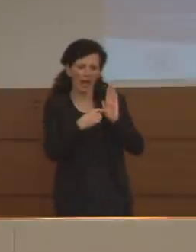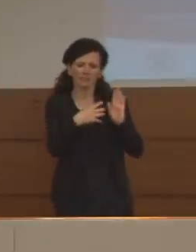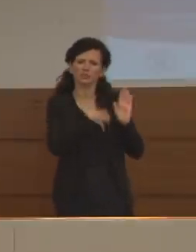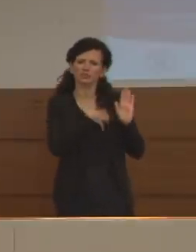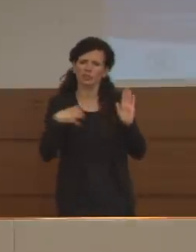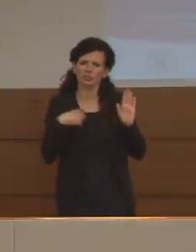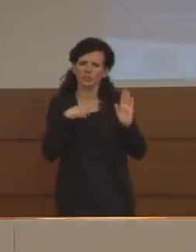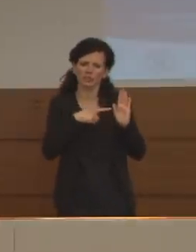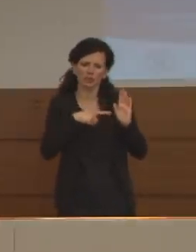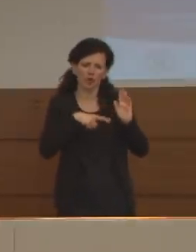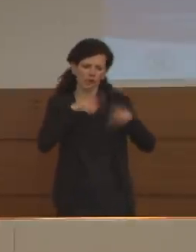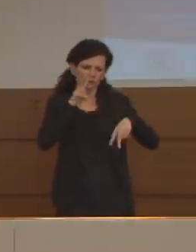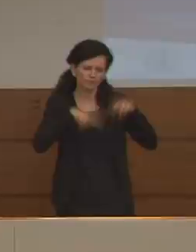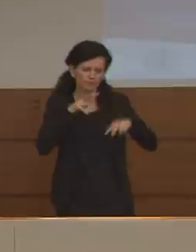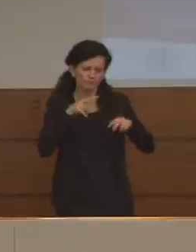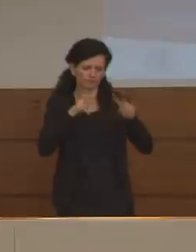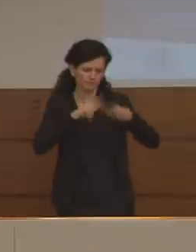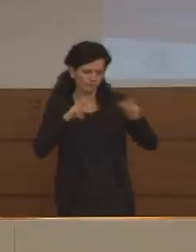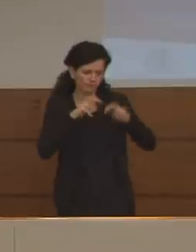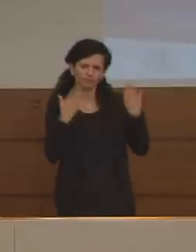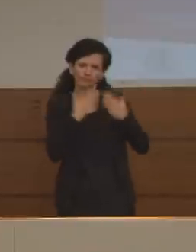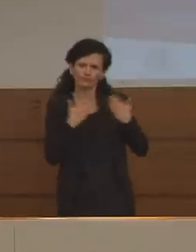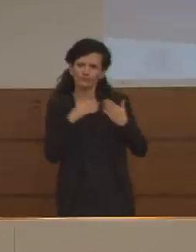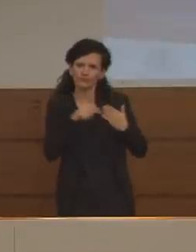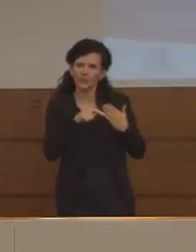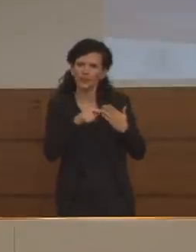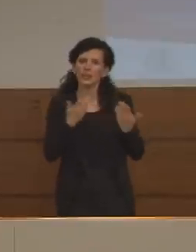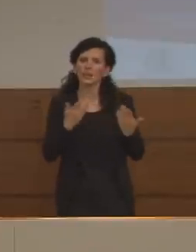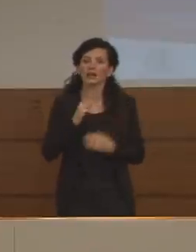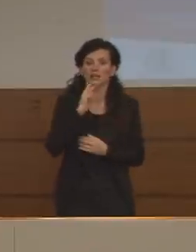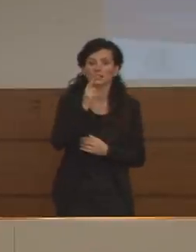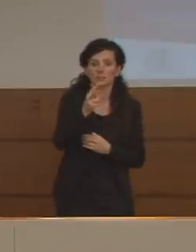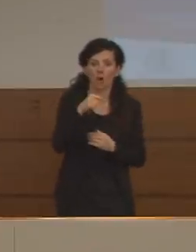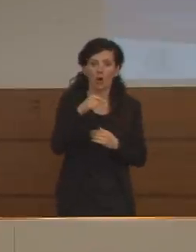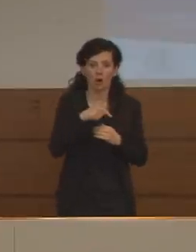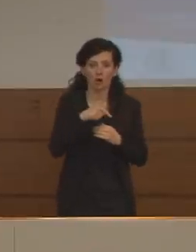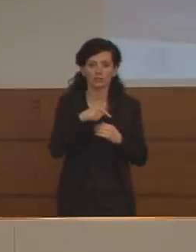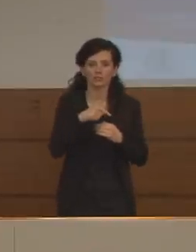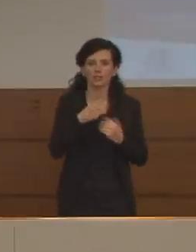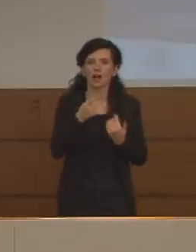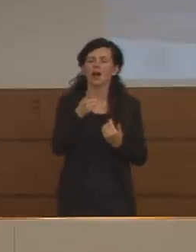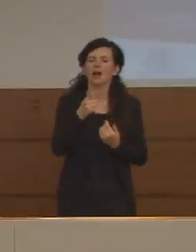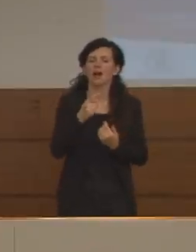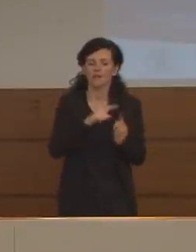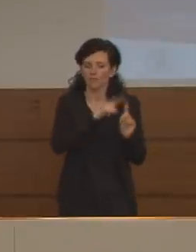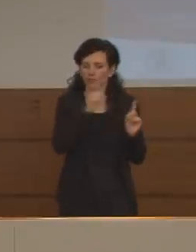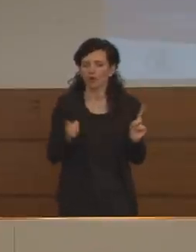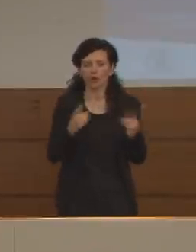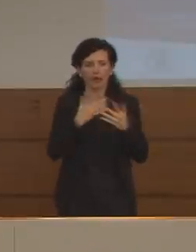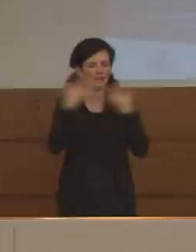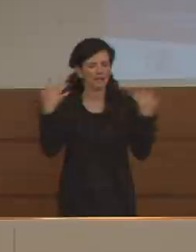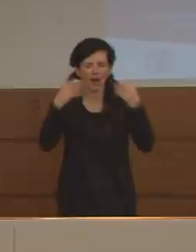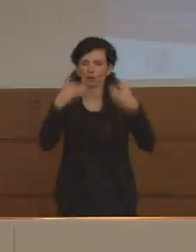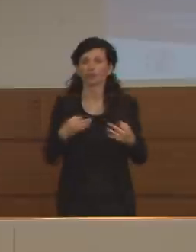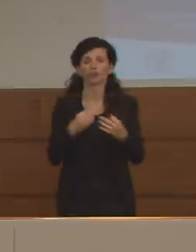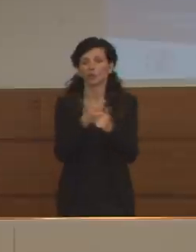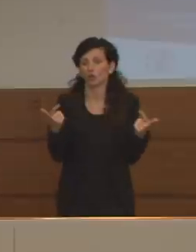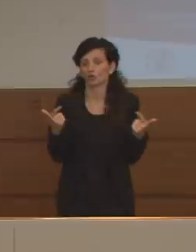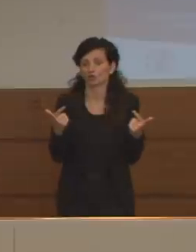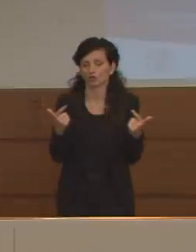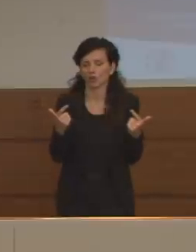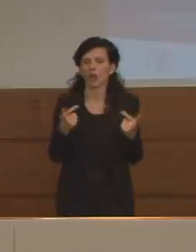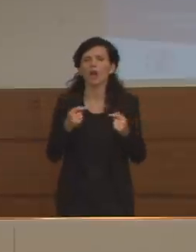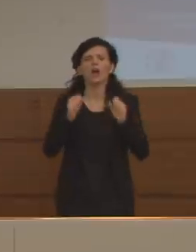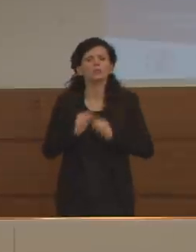elaborazione e quindi una risposta certa e chiara alla sua domanda non c'è uno può fare solo un'analisi